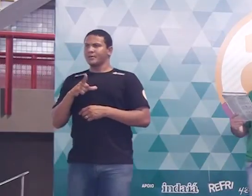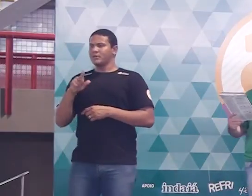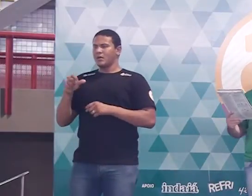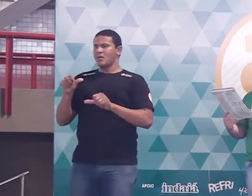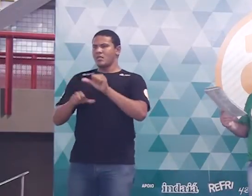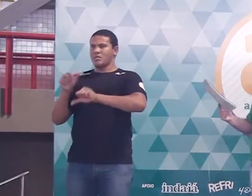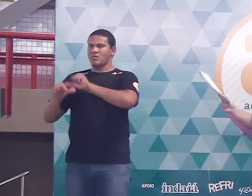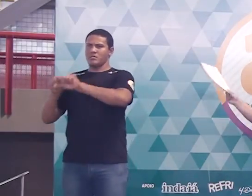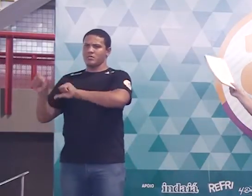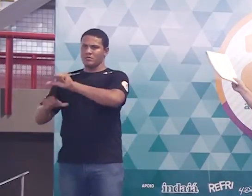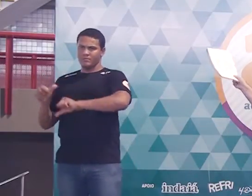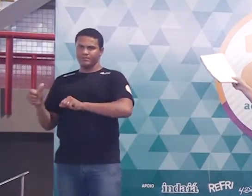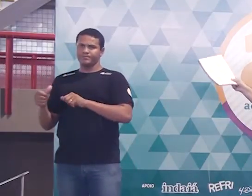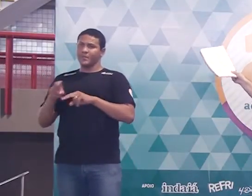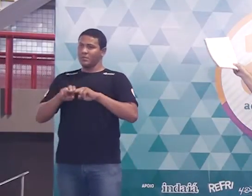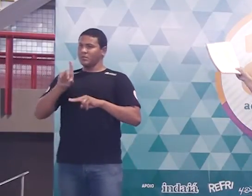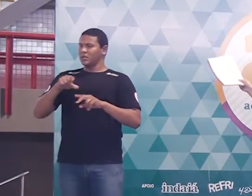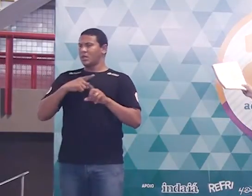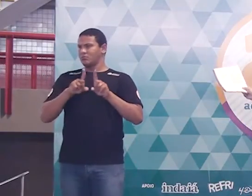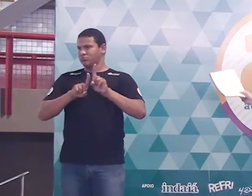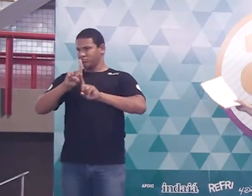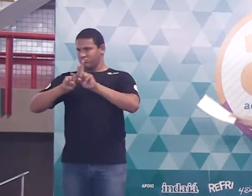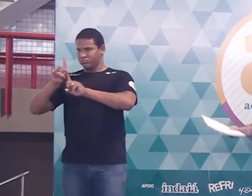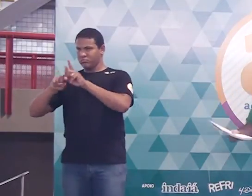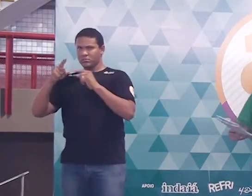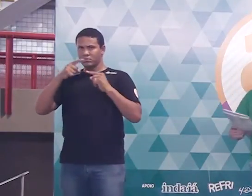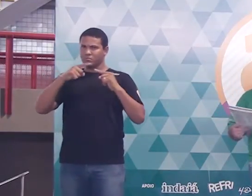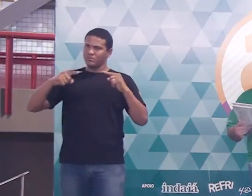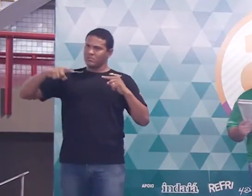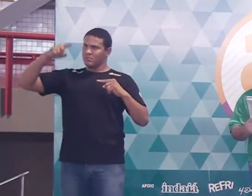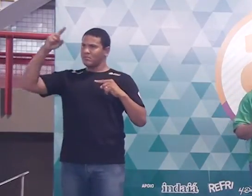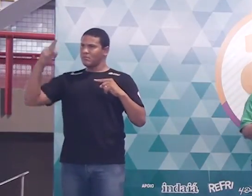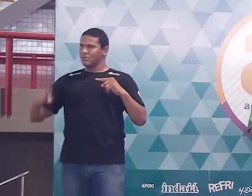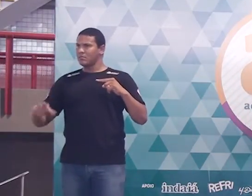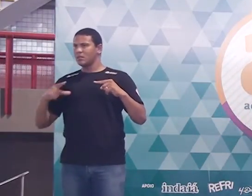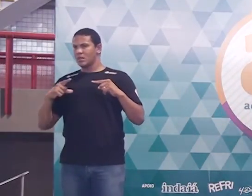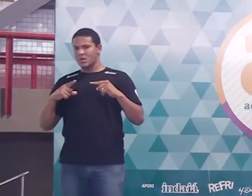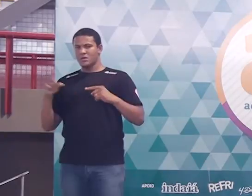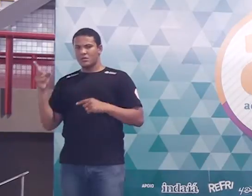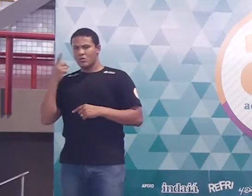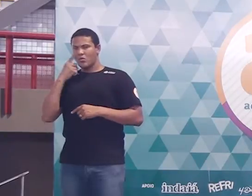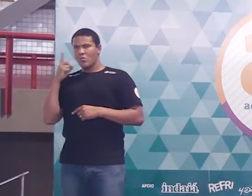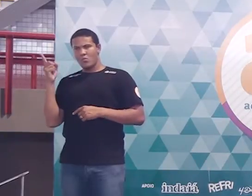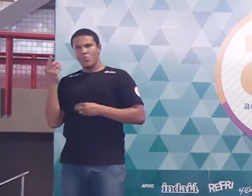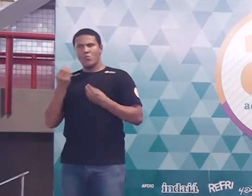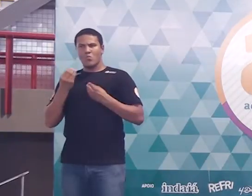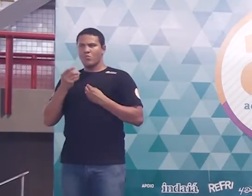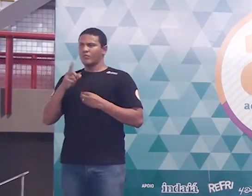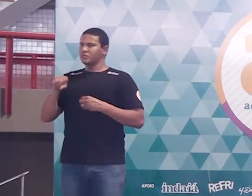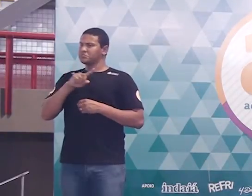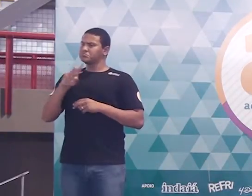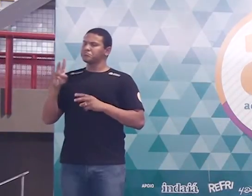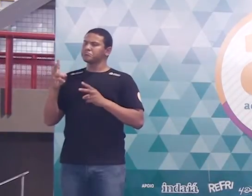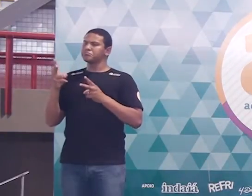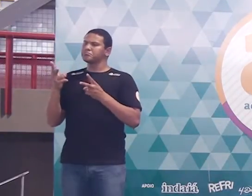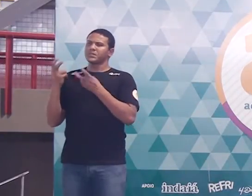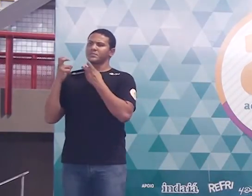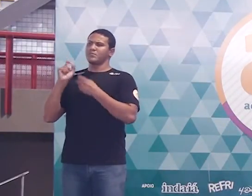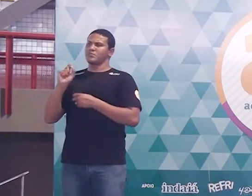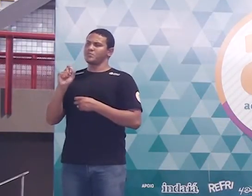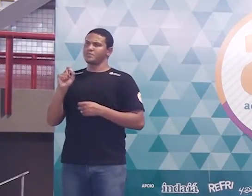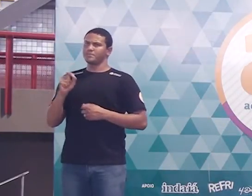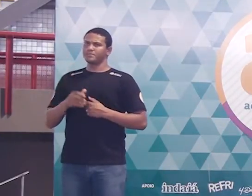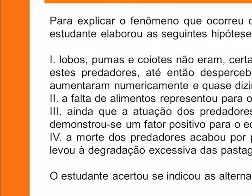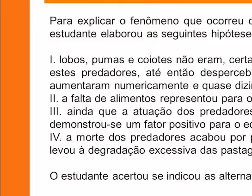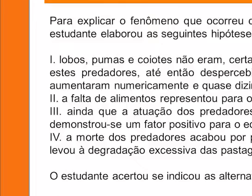o gráfico, ele mostra as curvas de crescimento e pede para que você observe o seguinte, ó. Para explicar o